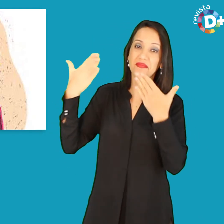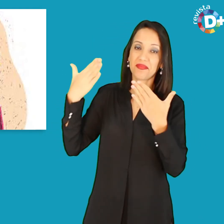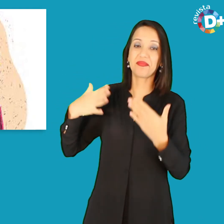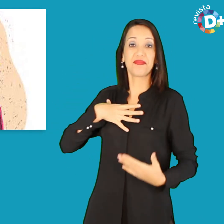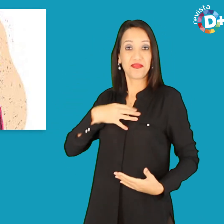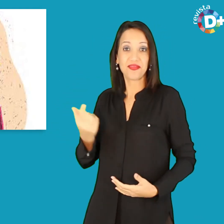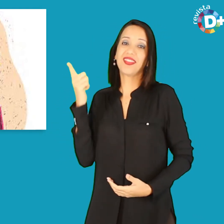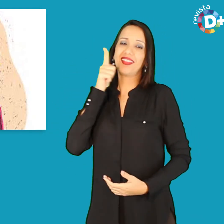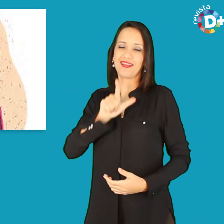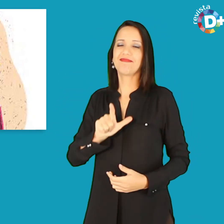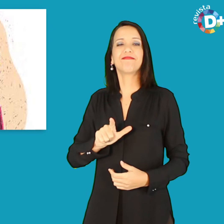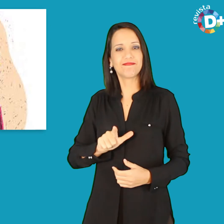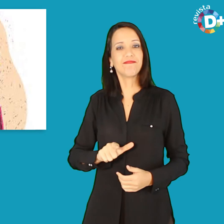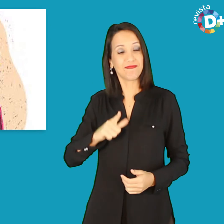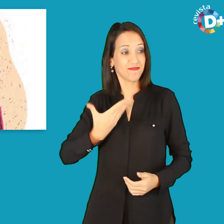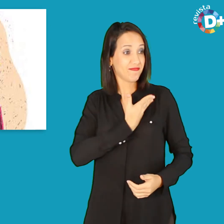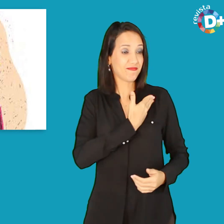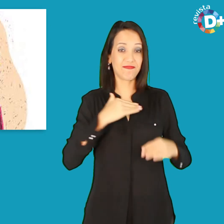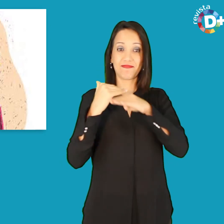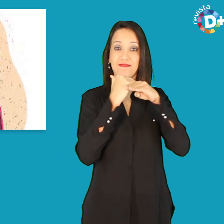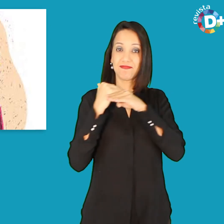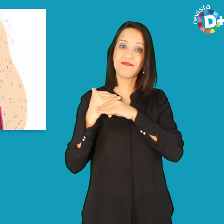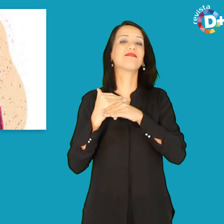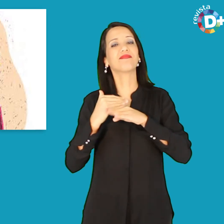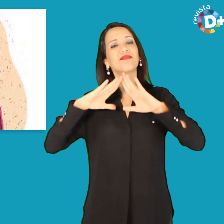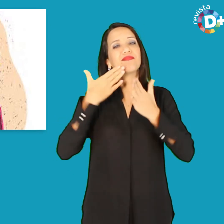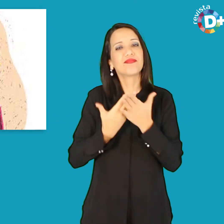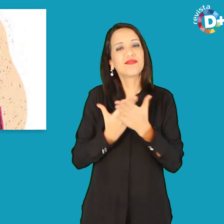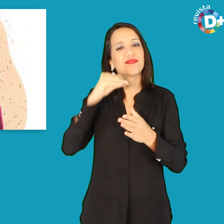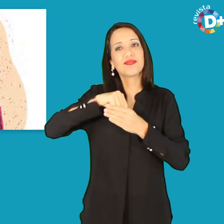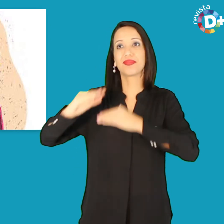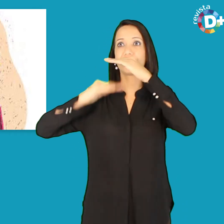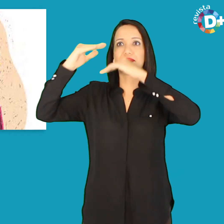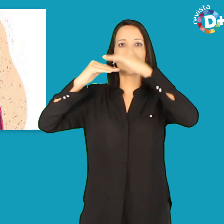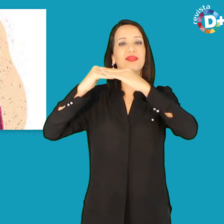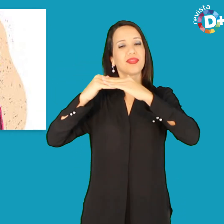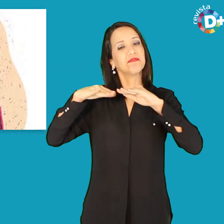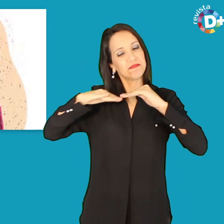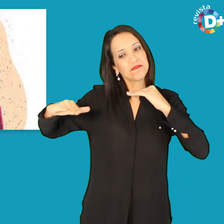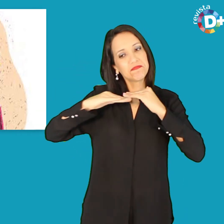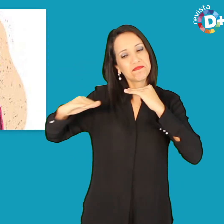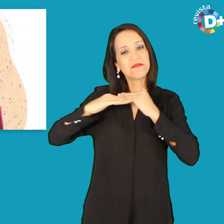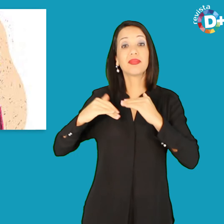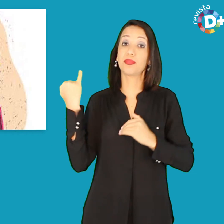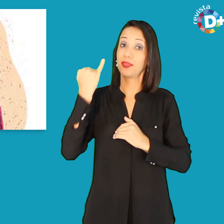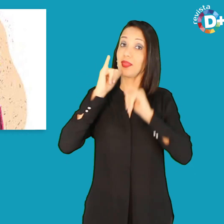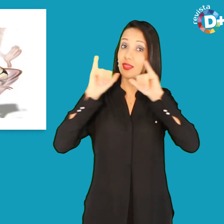os colegas na vida escolar, com desempenho dentro da média. Porém, é importante mencionar que isso se dá porque a